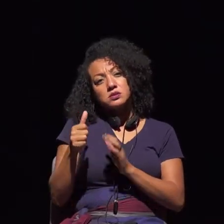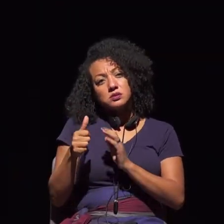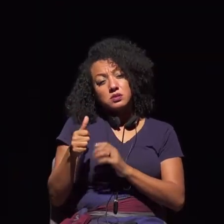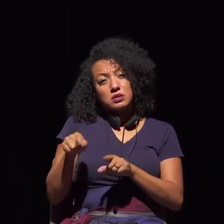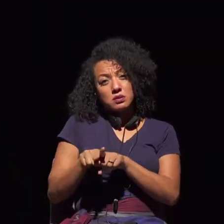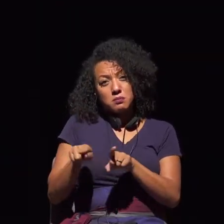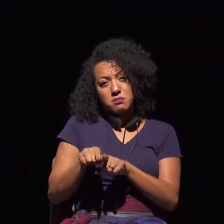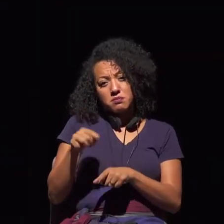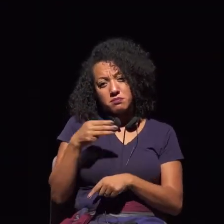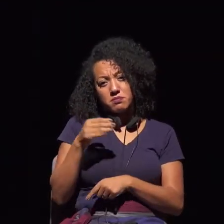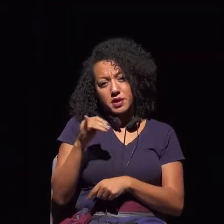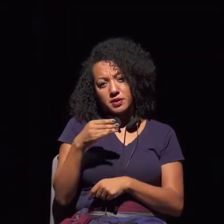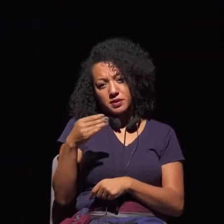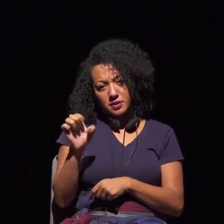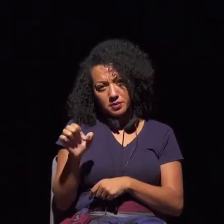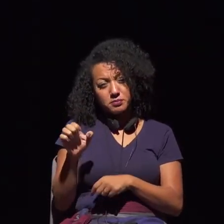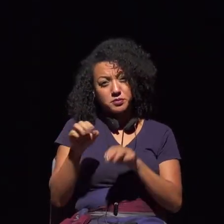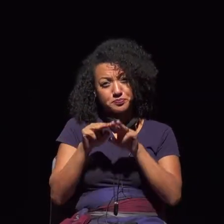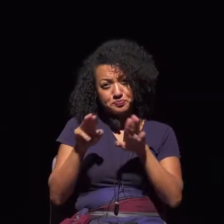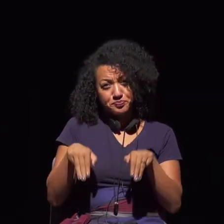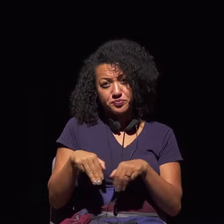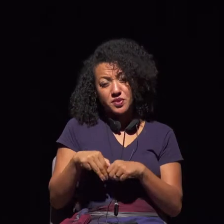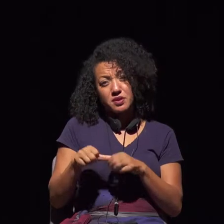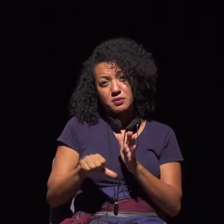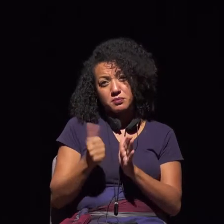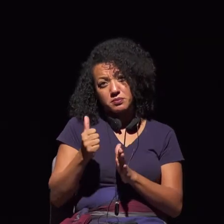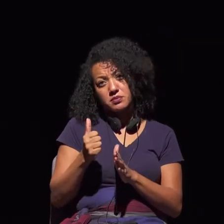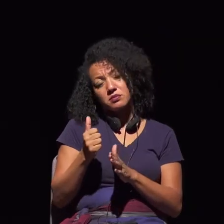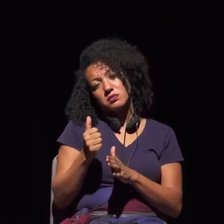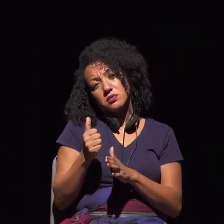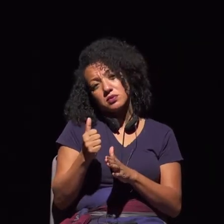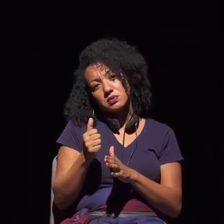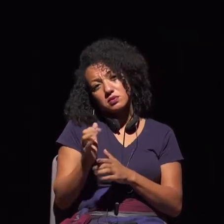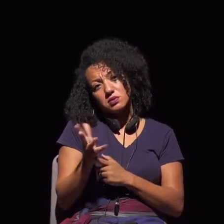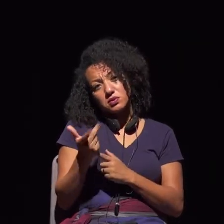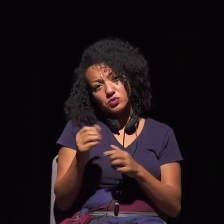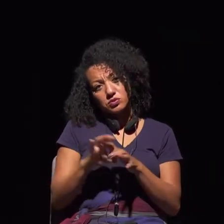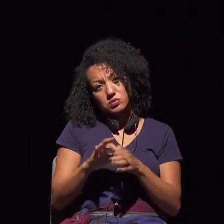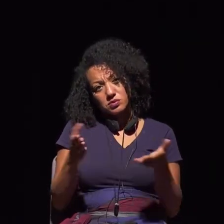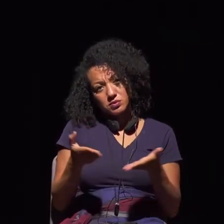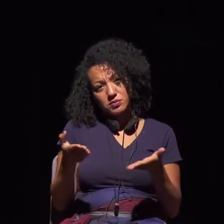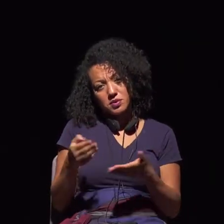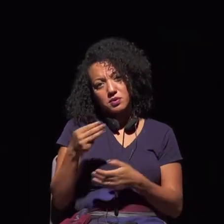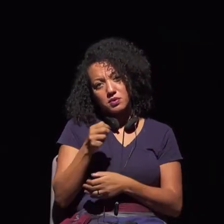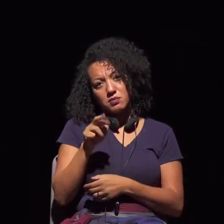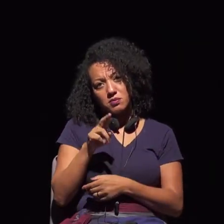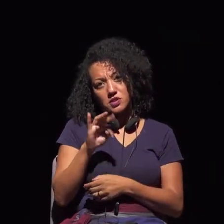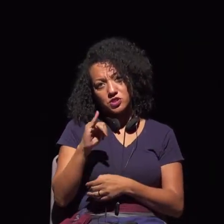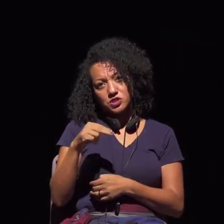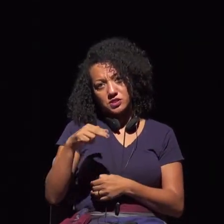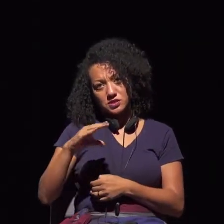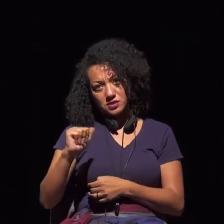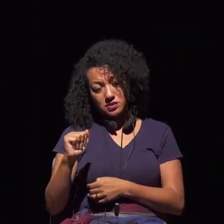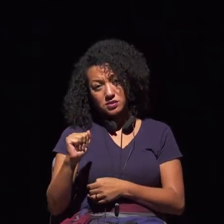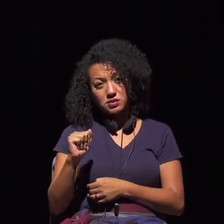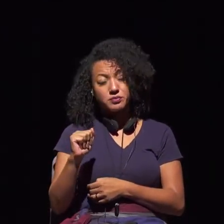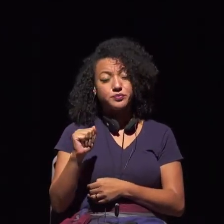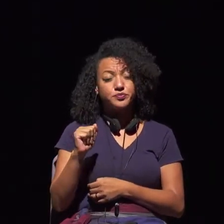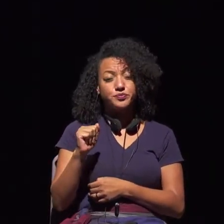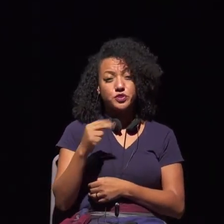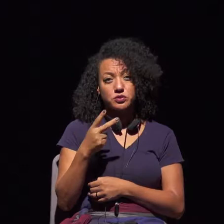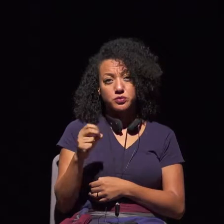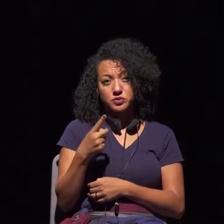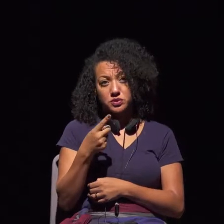Miami, 2015, e a primeira edição da Bienal Internacional de Arte Contemporânea da Martinica, em 2014. Atuou ainda